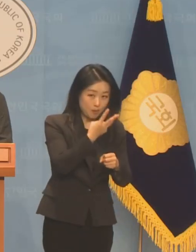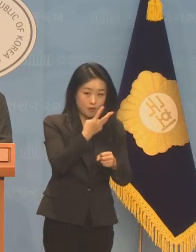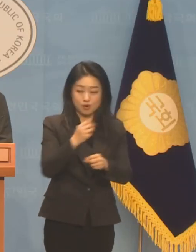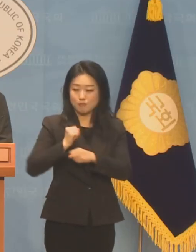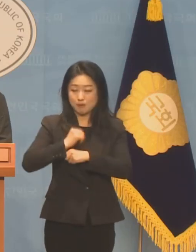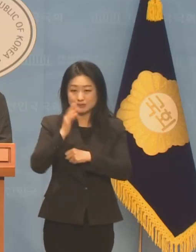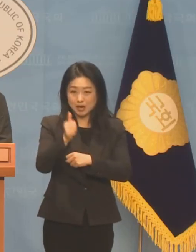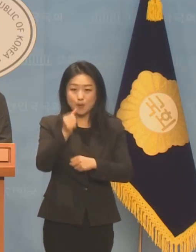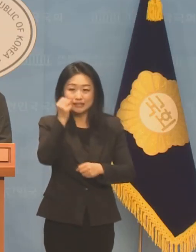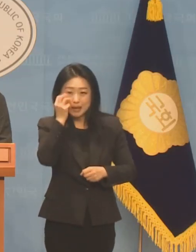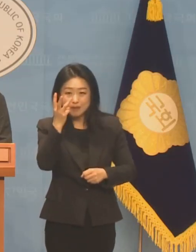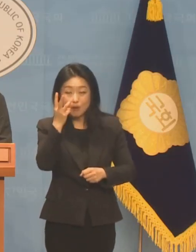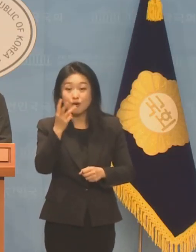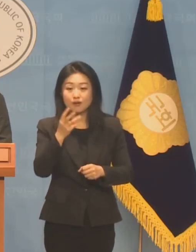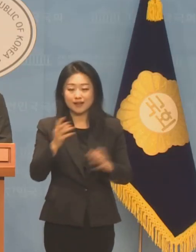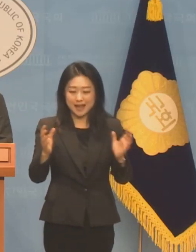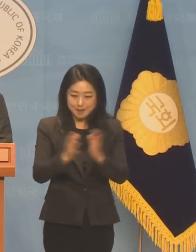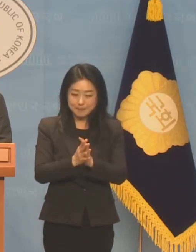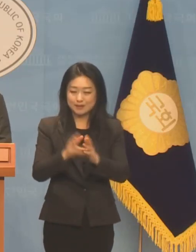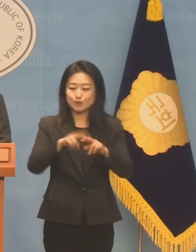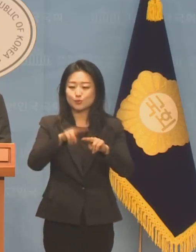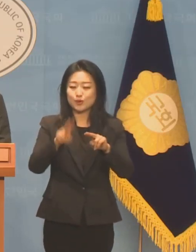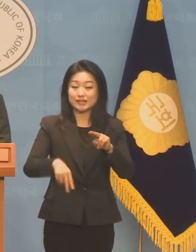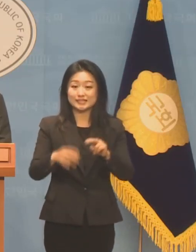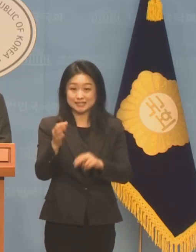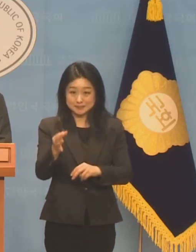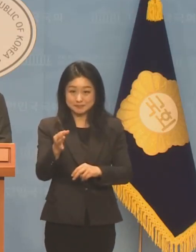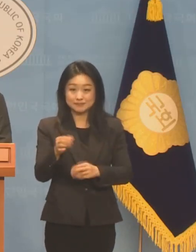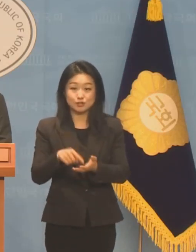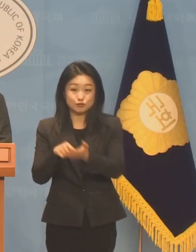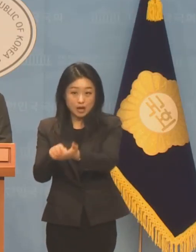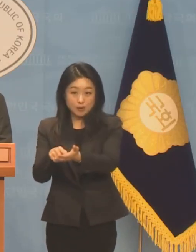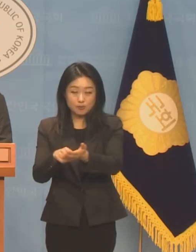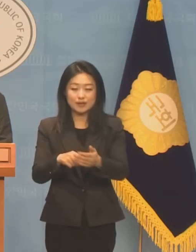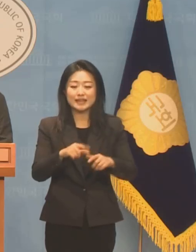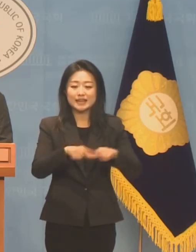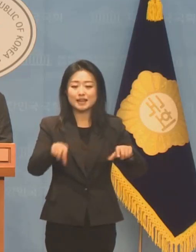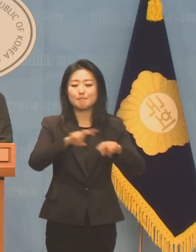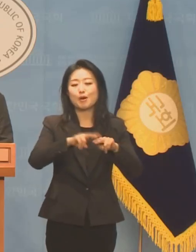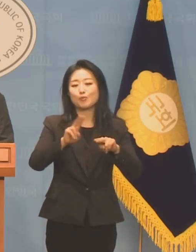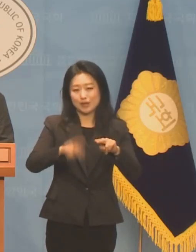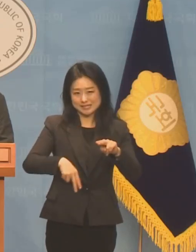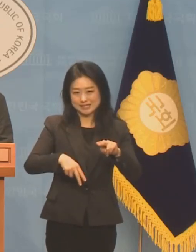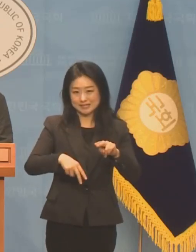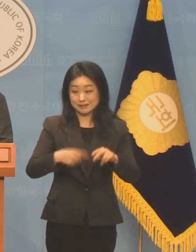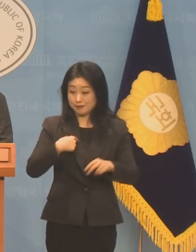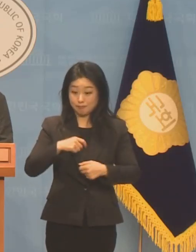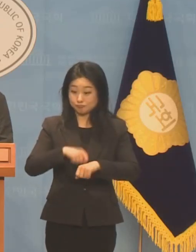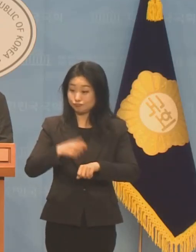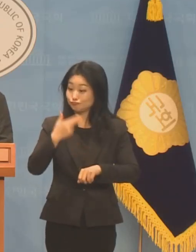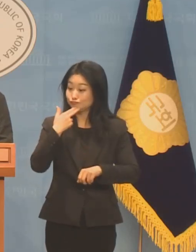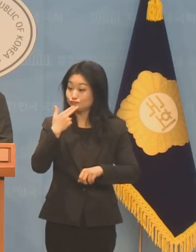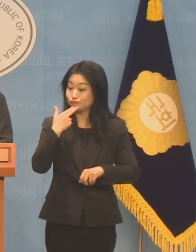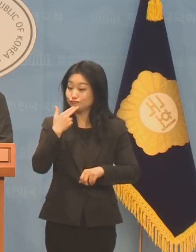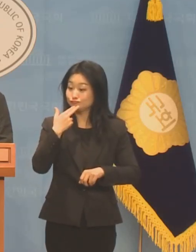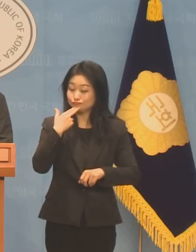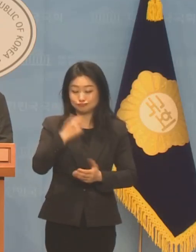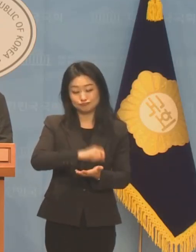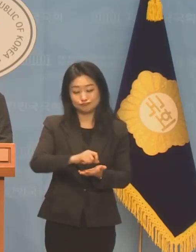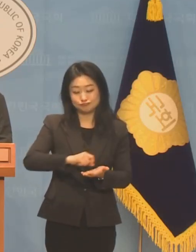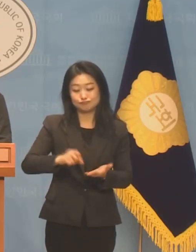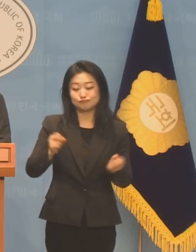장관 3개월에 대한 청구서에 퇴직 사유로는 일반 퇴직으로 형벌사항 등에는